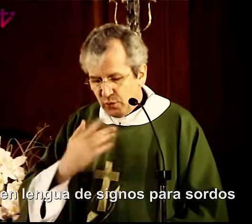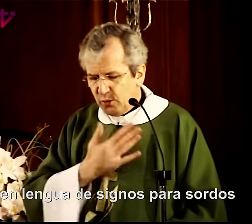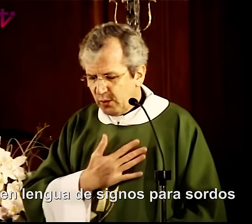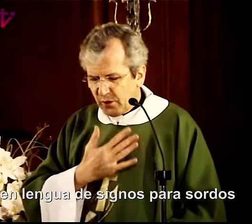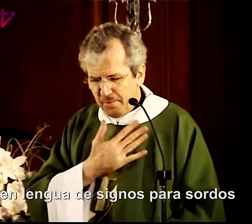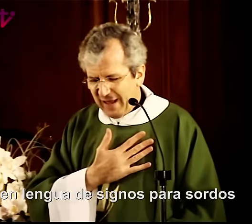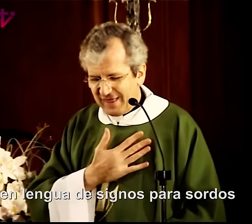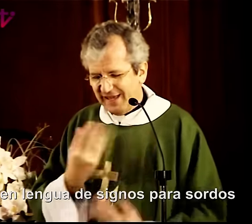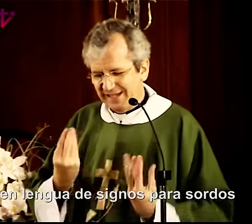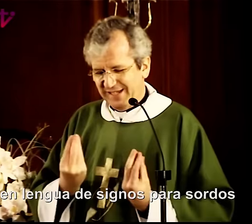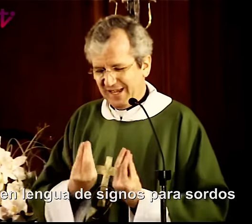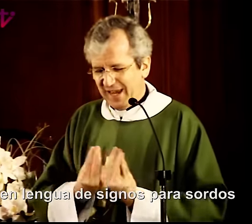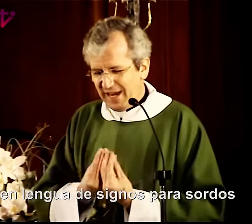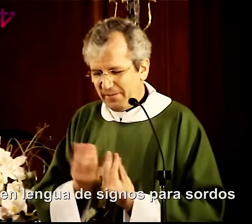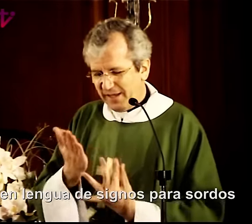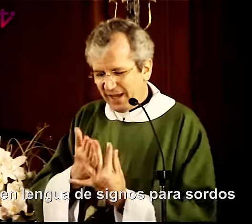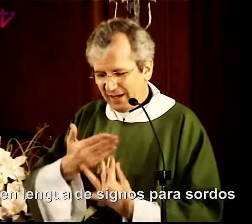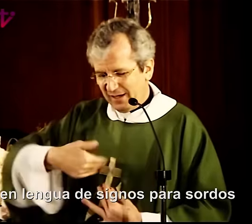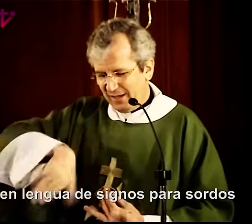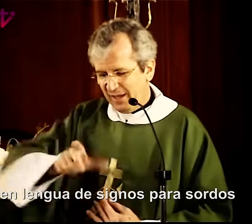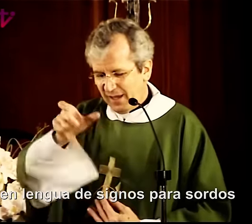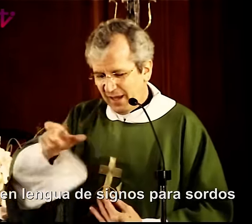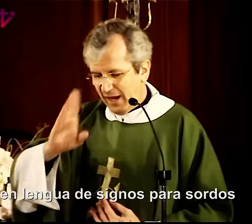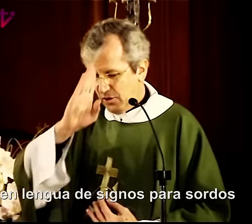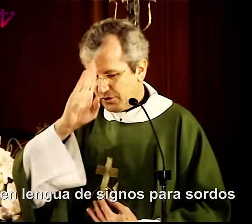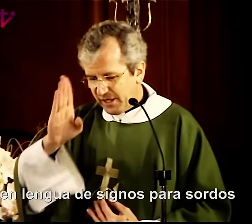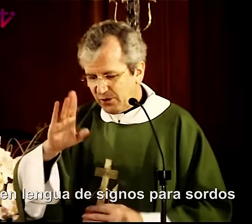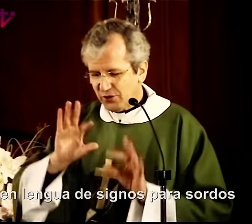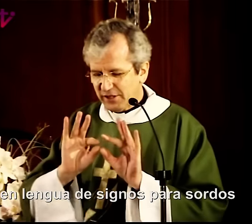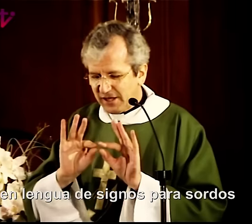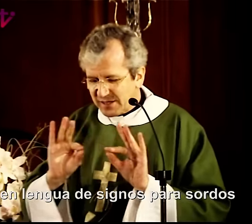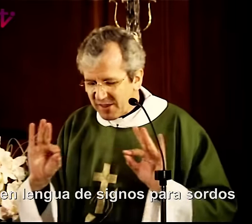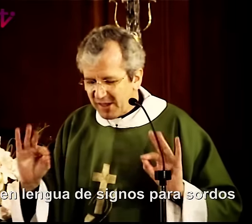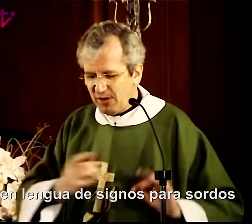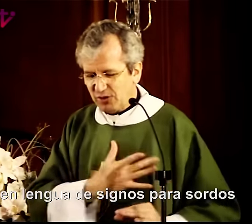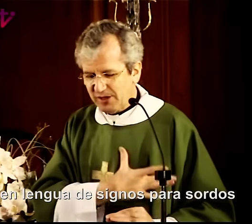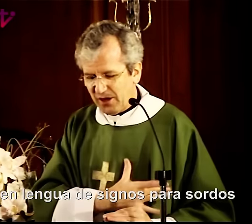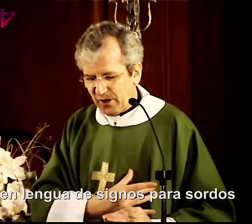tú te complaces en habitar en los rectos y sencillos de corazón.